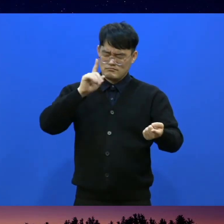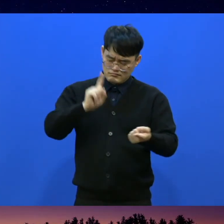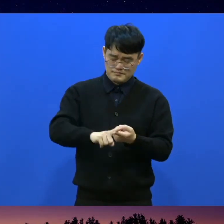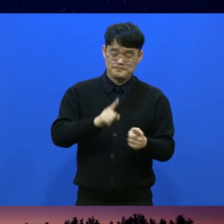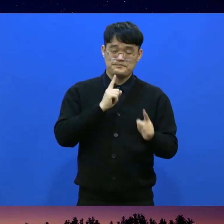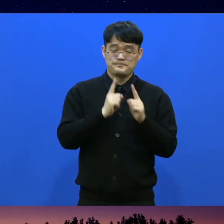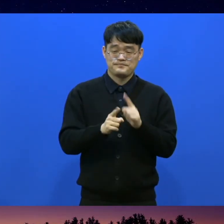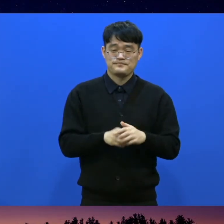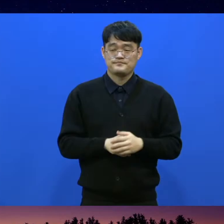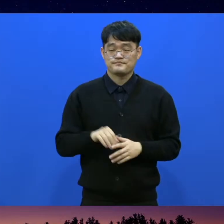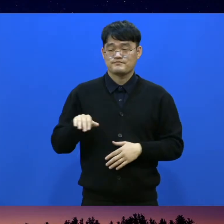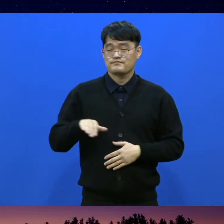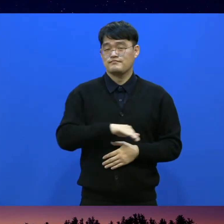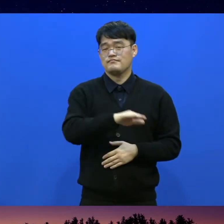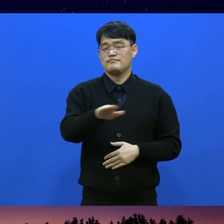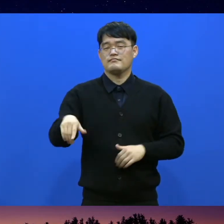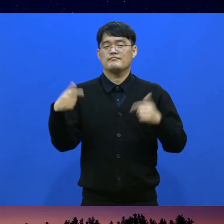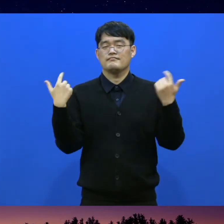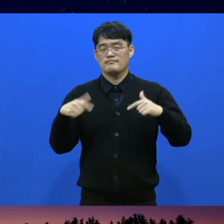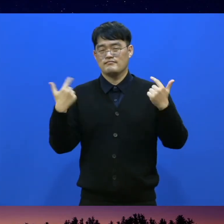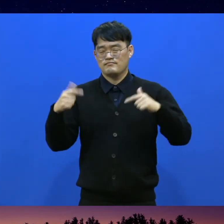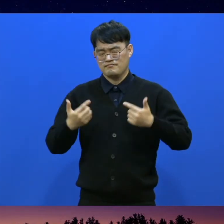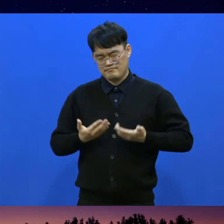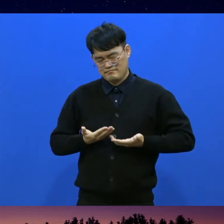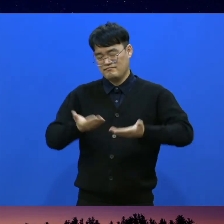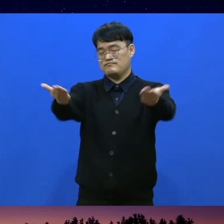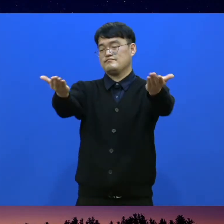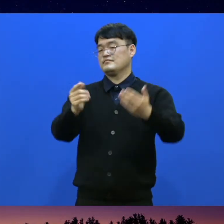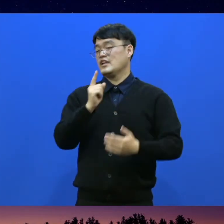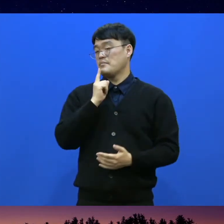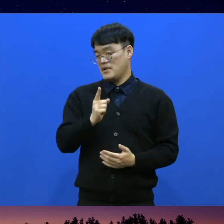우리에게 은사로 주시지 않겠느냐.